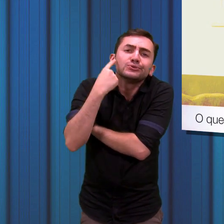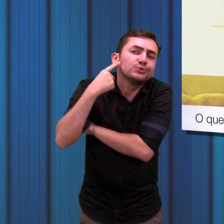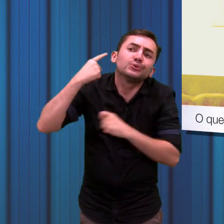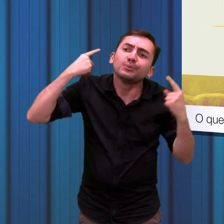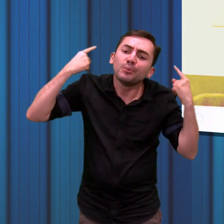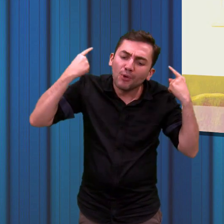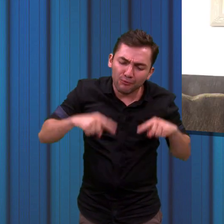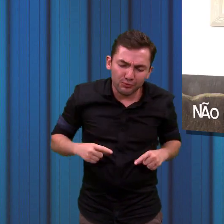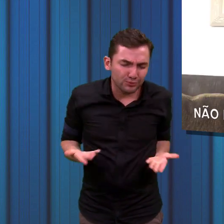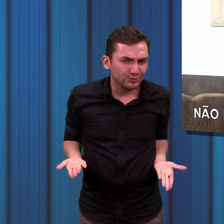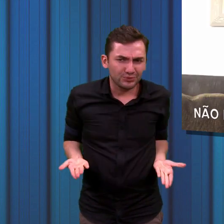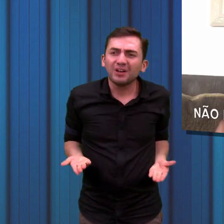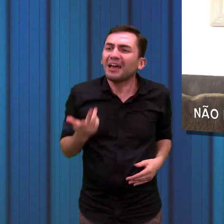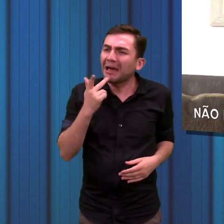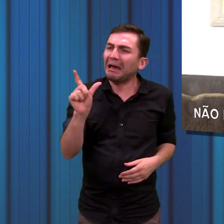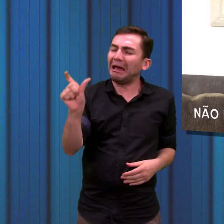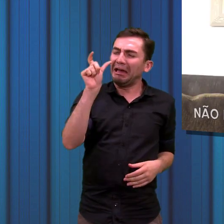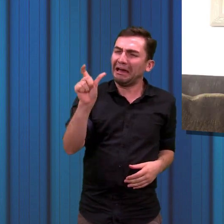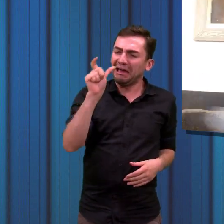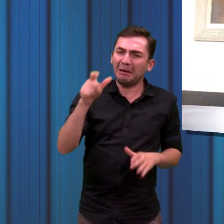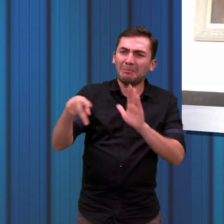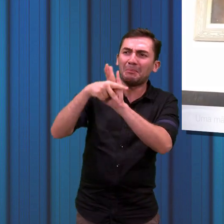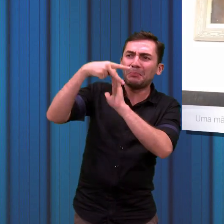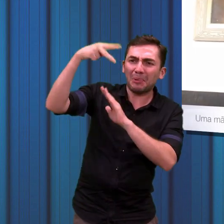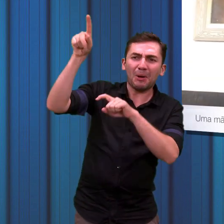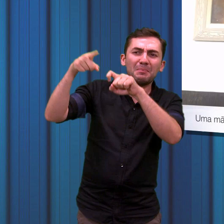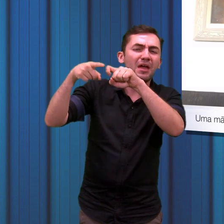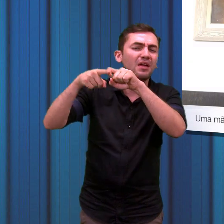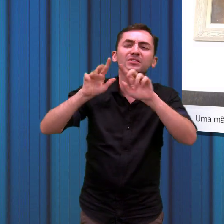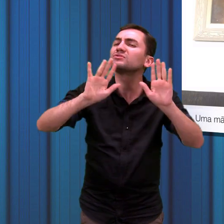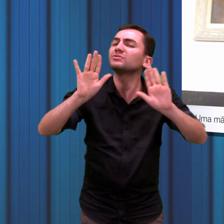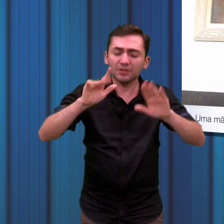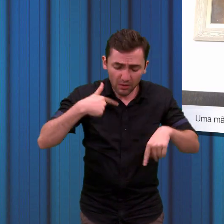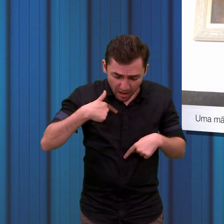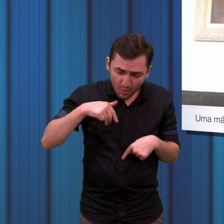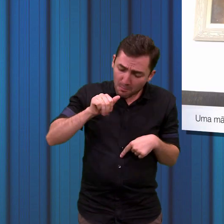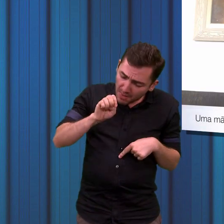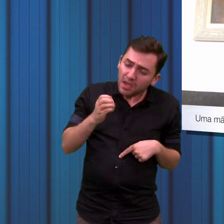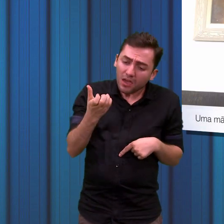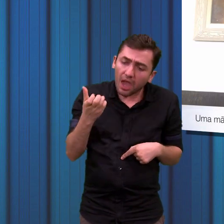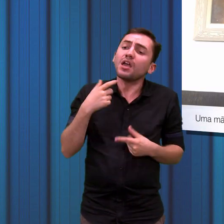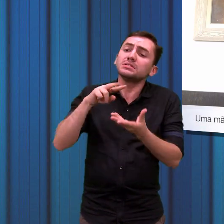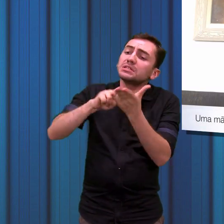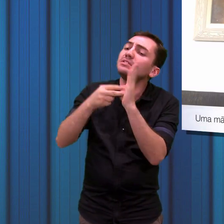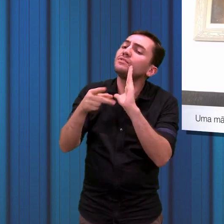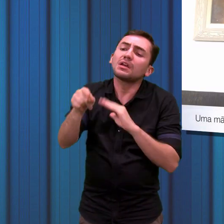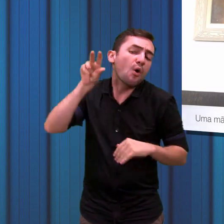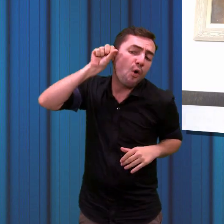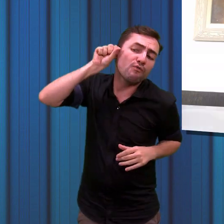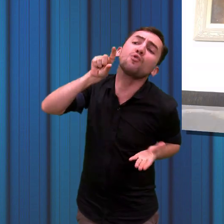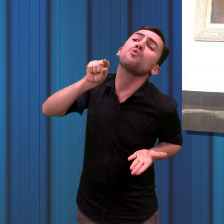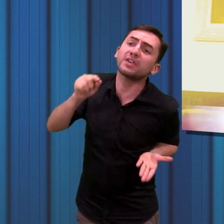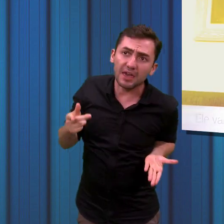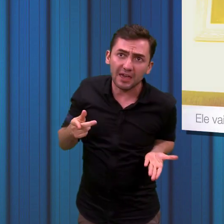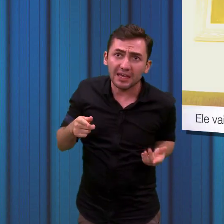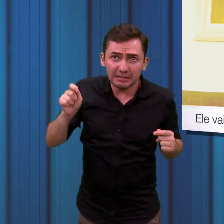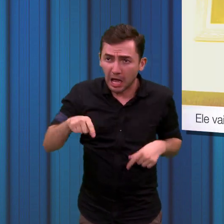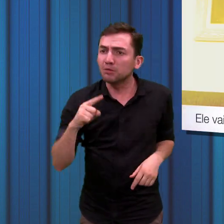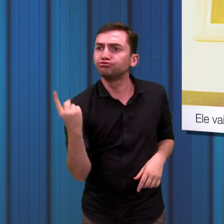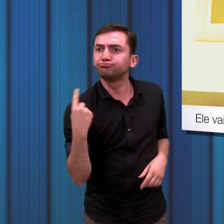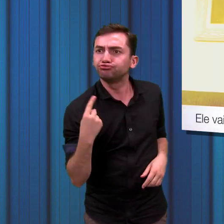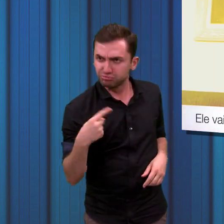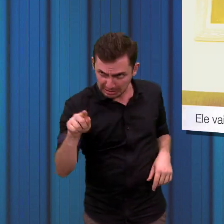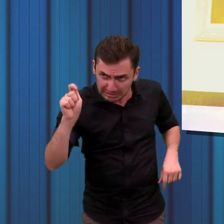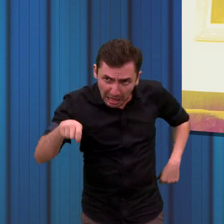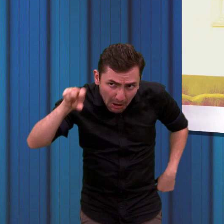é ser surdo profundo? Não me venha com nome técnico. Uma mãe quer saber apenas o que o filho realmente vai conseguir ouvir. Ele vai